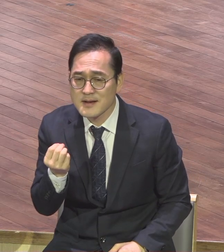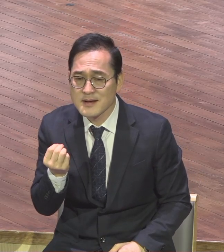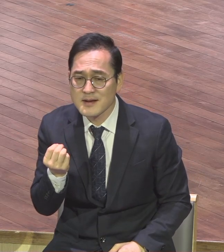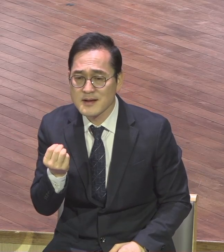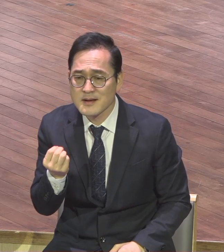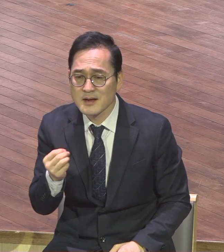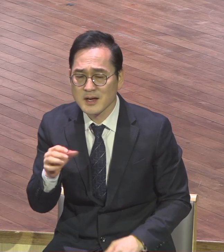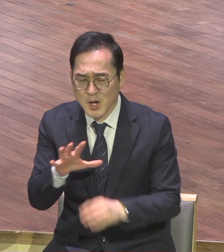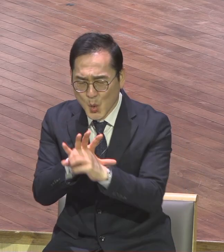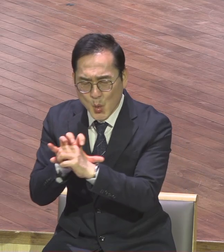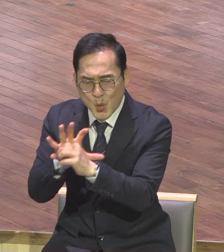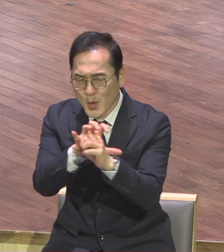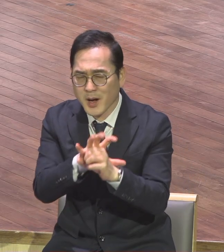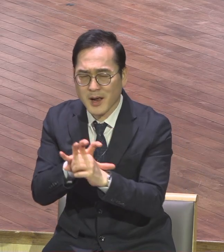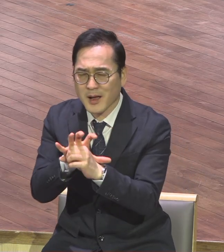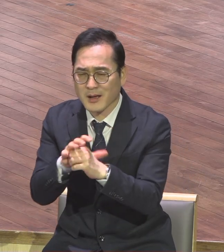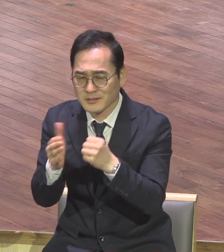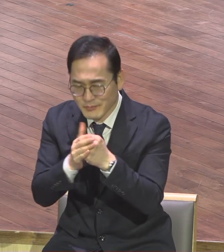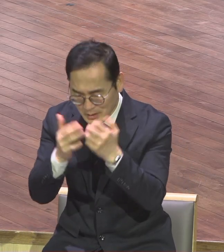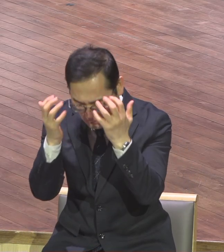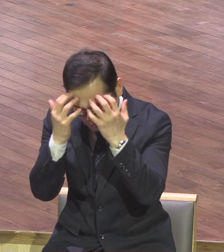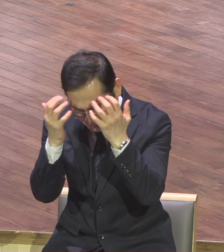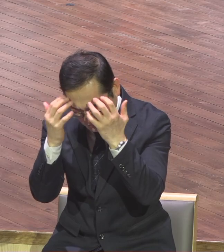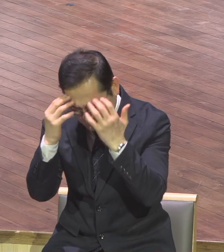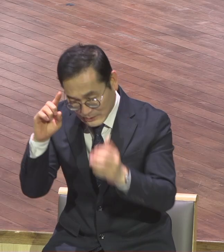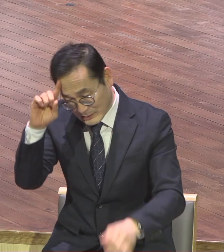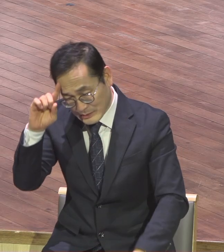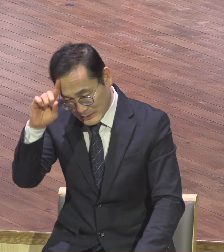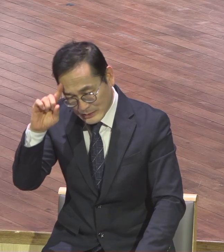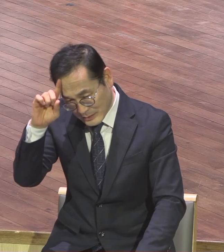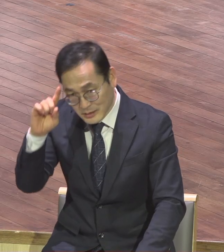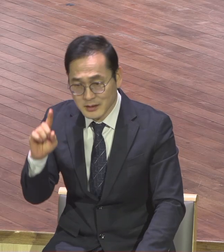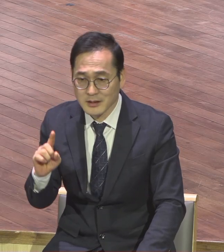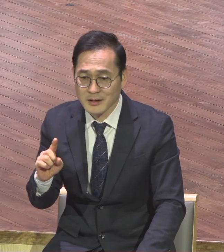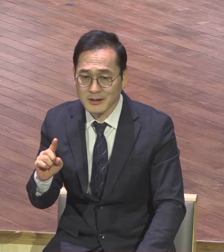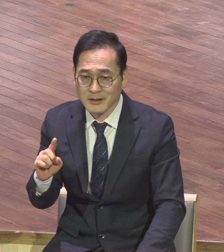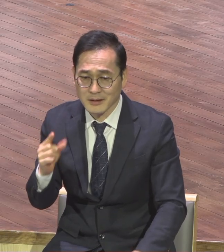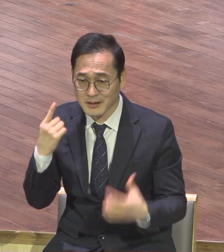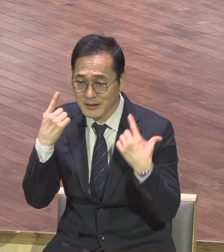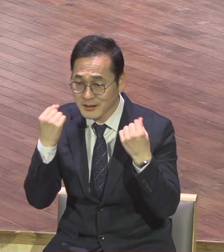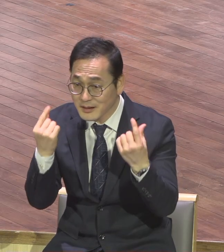인해서 여전히 우리의 삶이 지금 영향을 받고 있습니다.